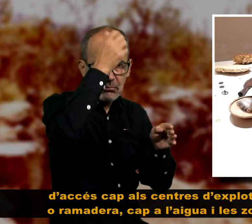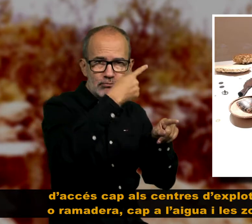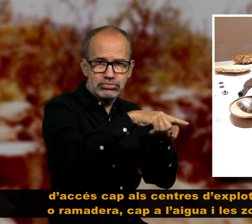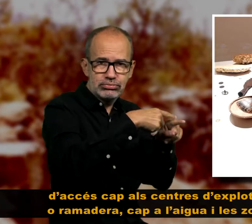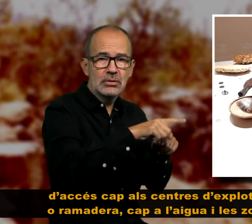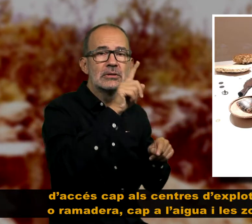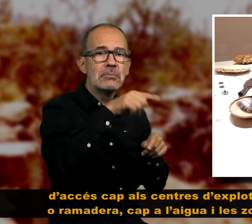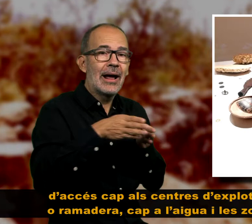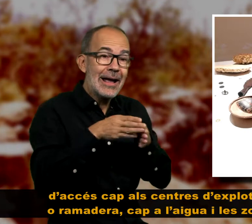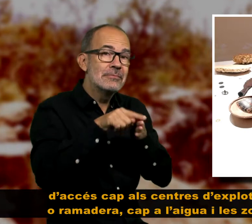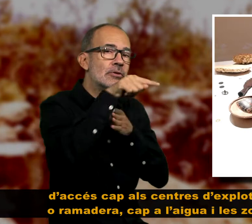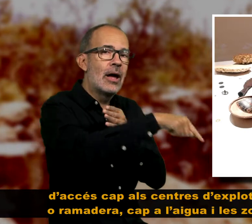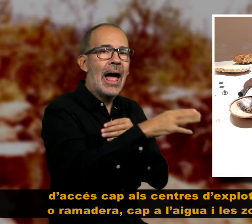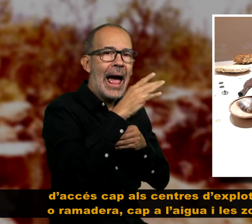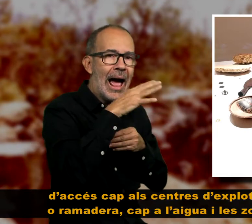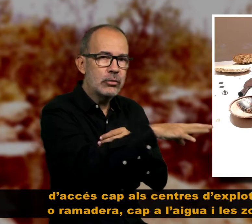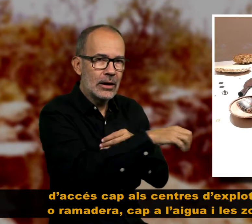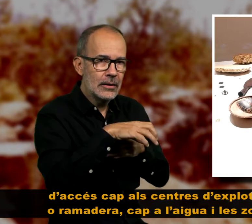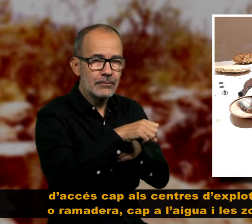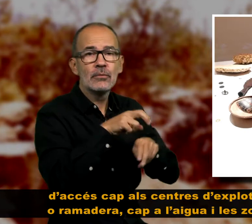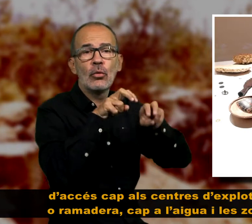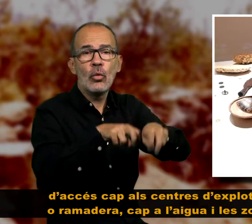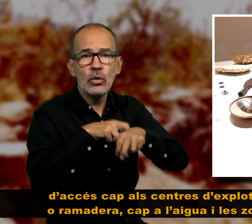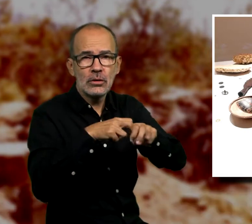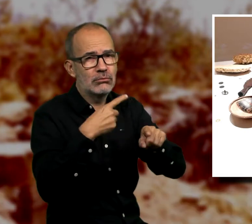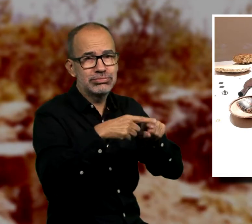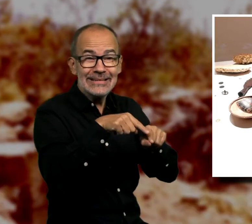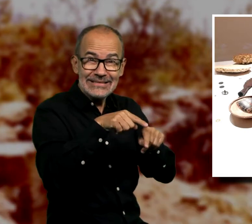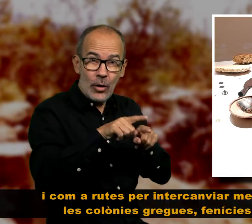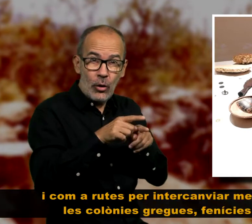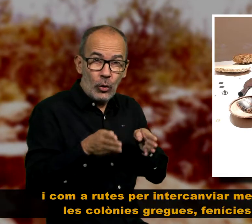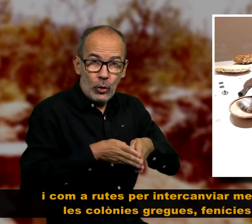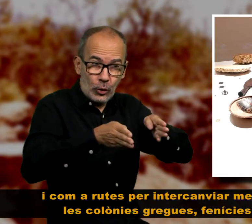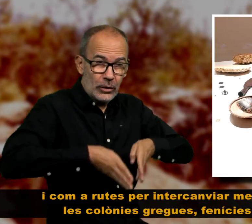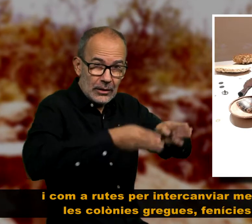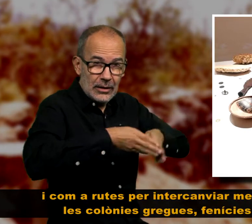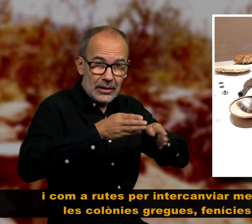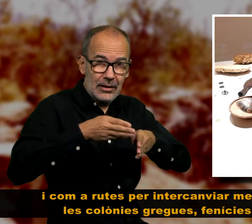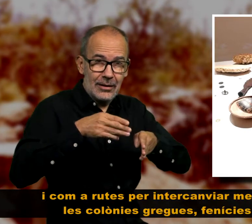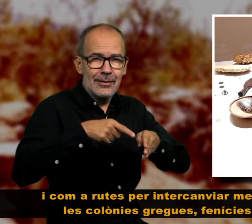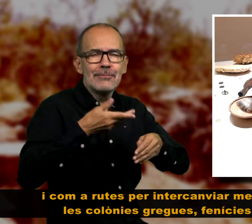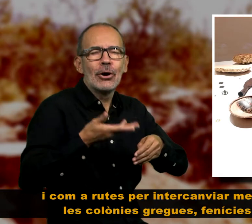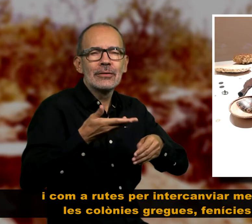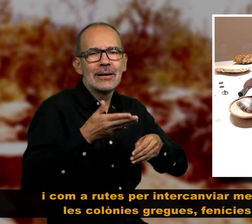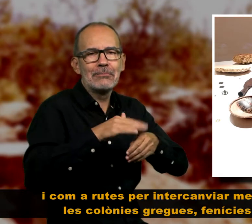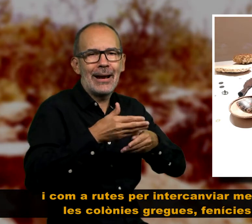i les zones de culte, i com a rutes per intercanviar mercaderies amb les colònies gregues, fenícies i romanes.